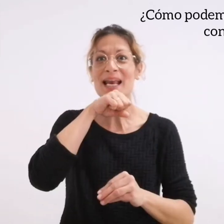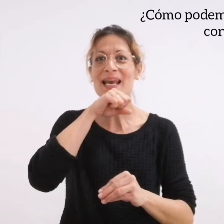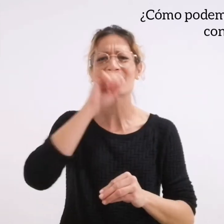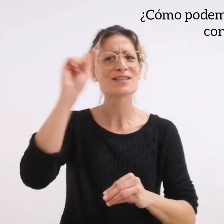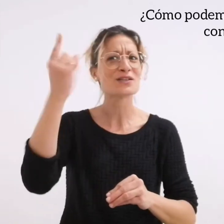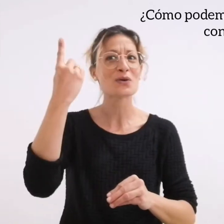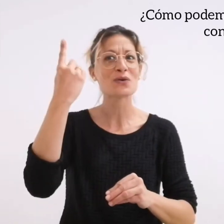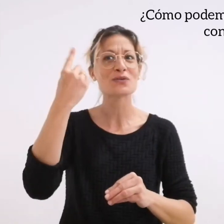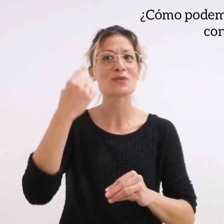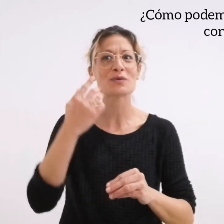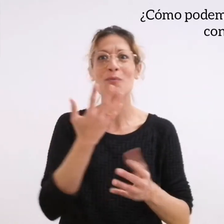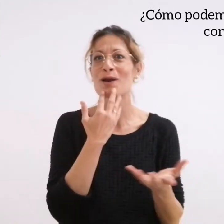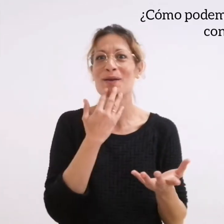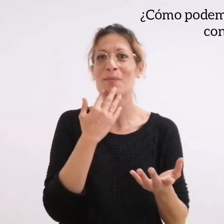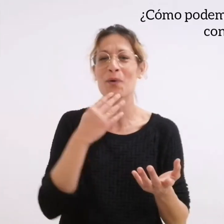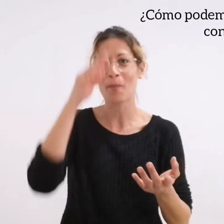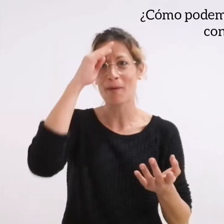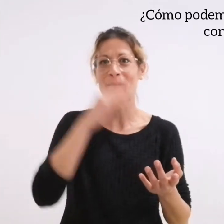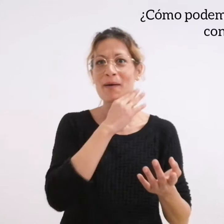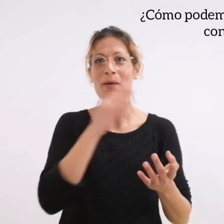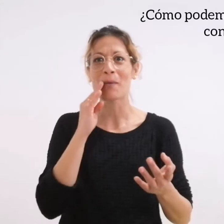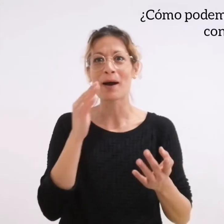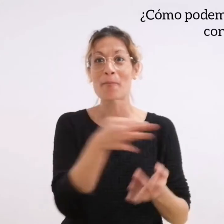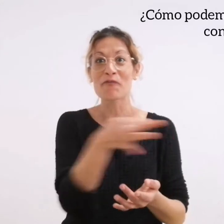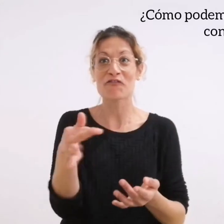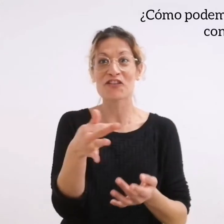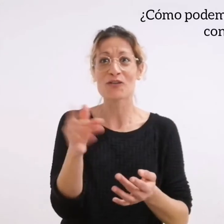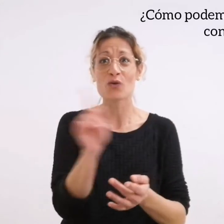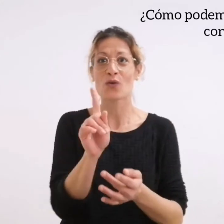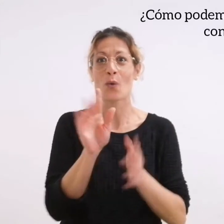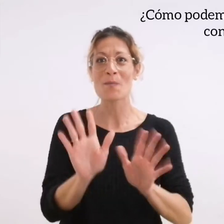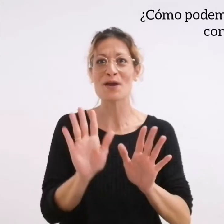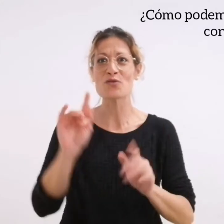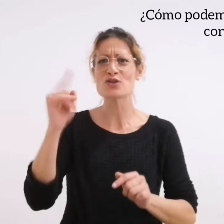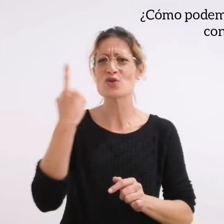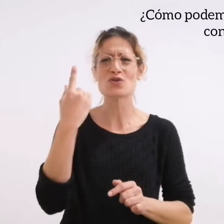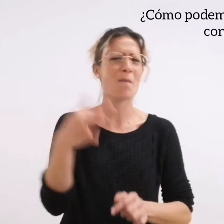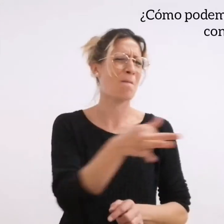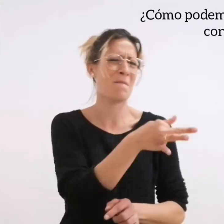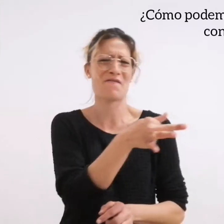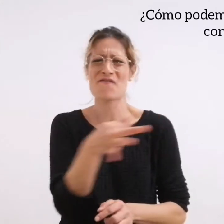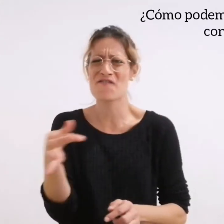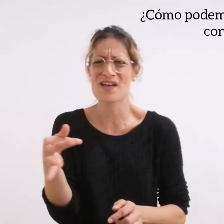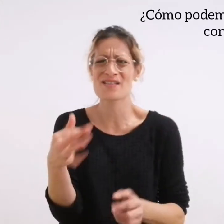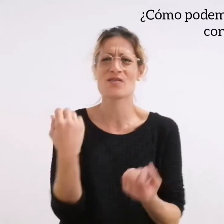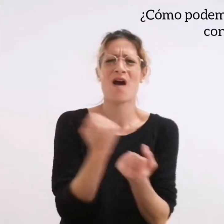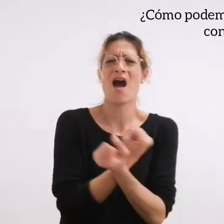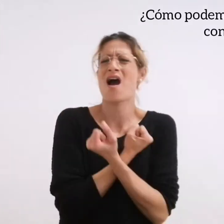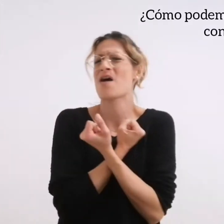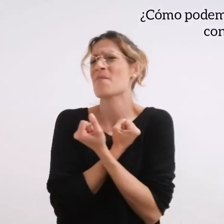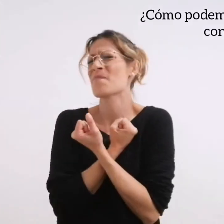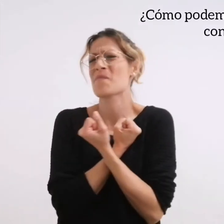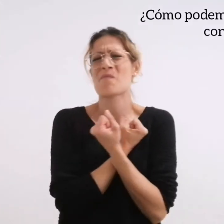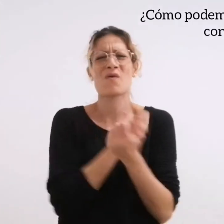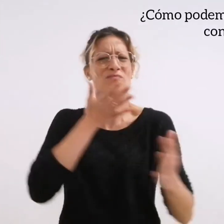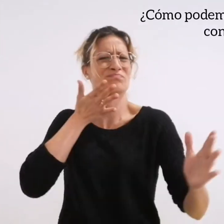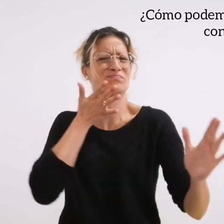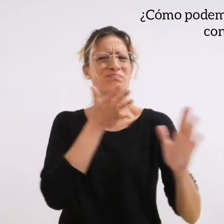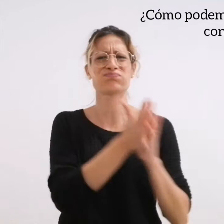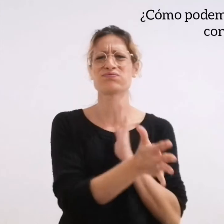imperfectos, pero nuestro Dios celestial, nuestro Padre celestial es perfecto. Él nos ama con amor eterno. Y ahora Él nos ha tomado de su